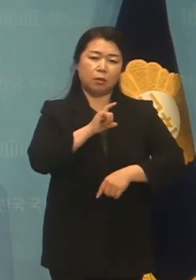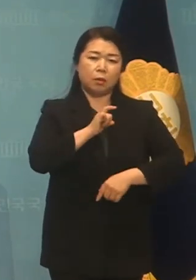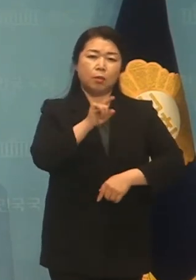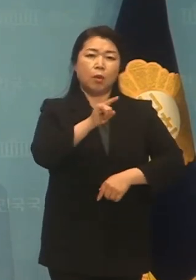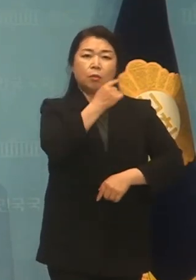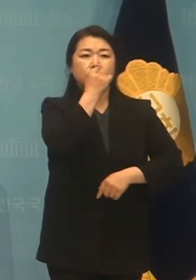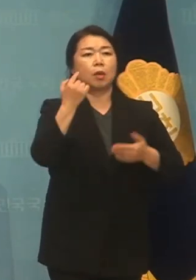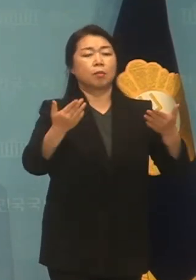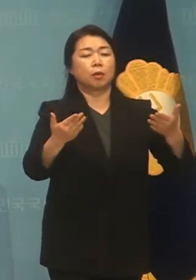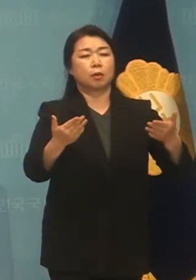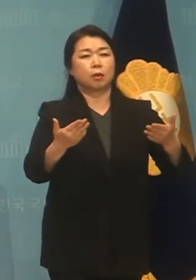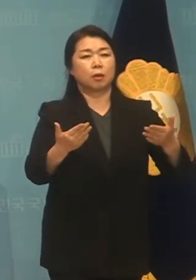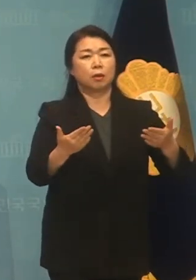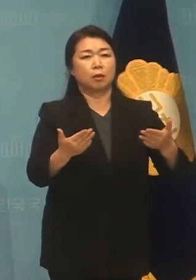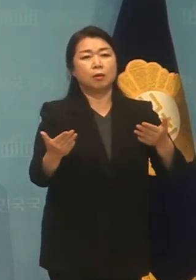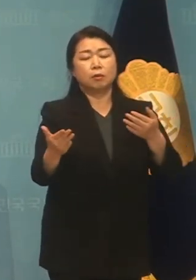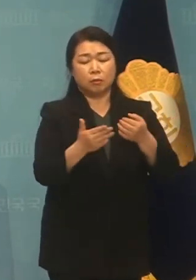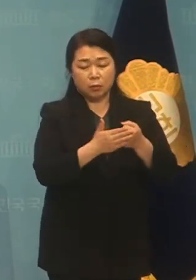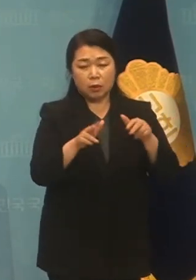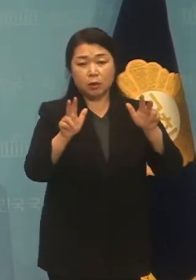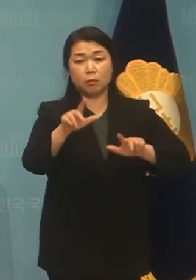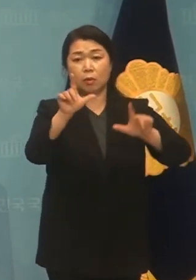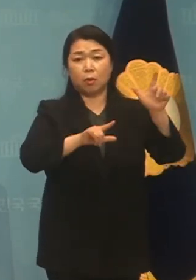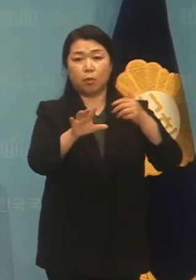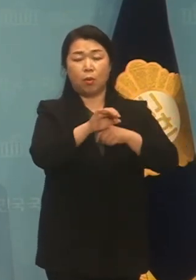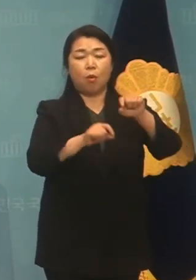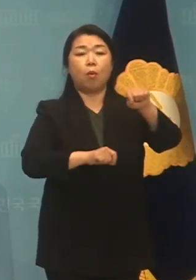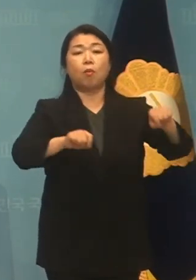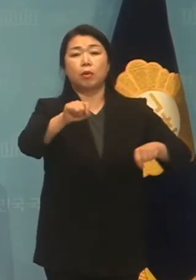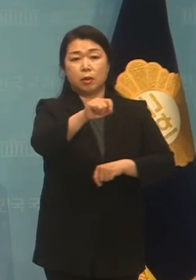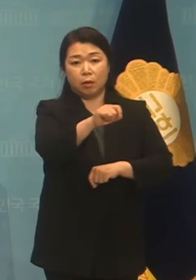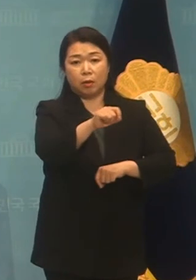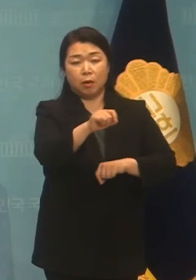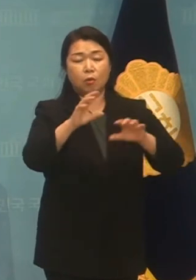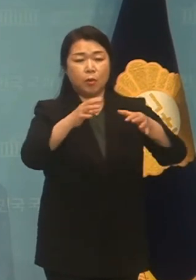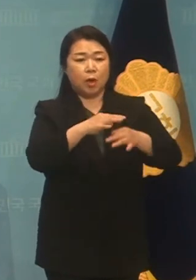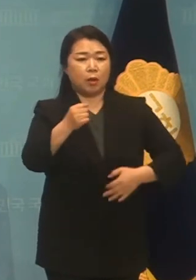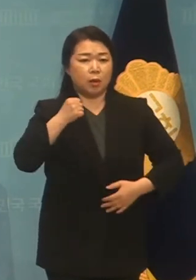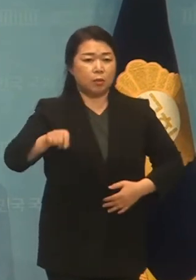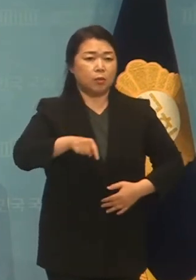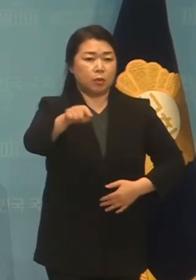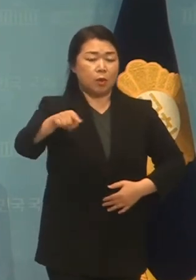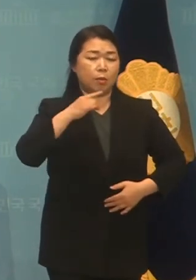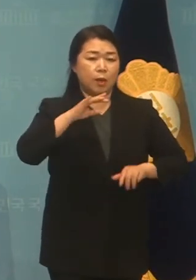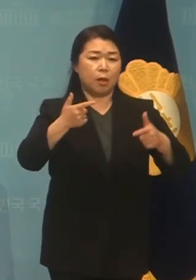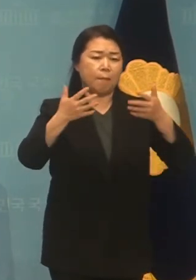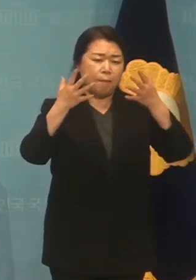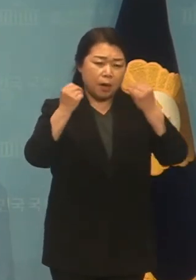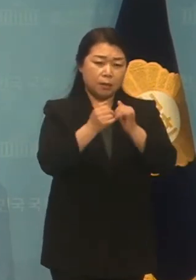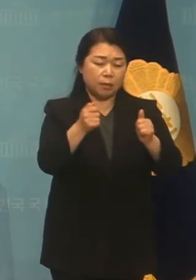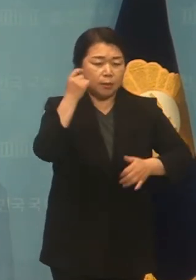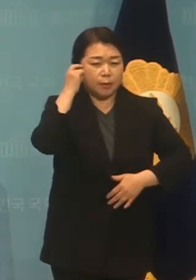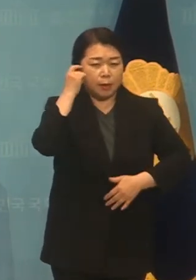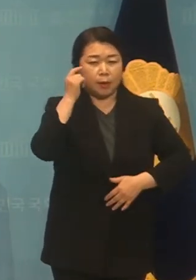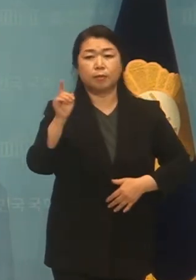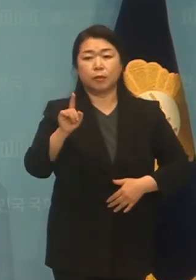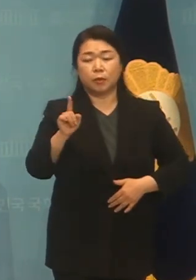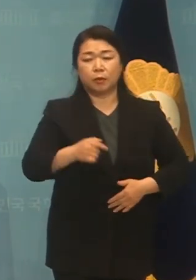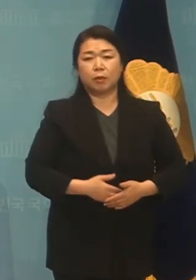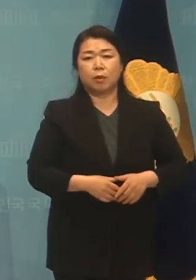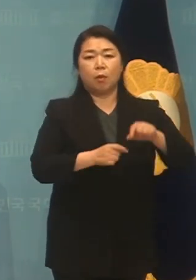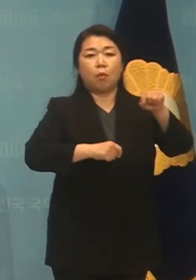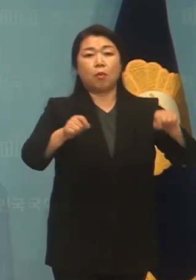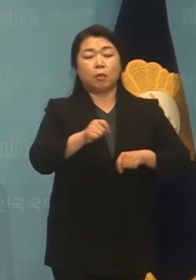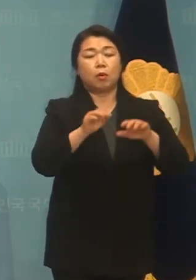제대로 정리된 게 하나도 없었다. 그 지금 상황에서 오히려 국민의힘 쪽에서 뿐만 아니라 많은 분들이 인식하고 계실 겁니다. 그리고